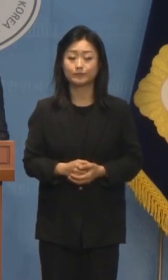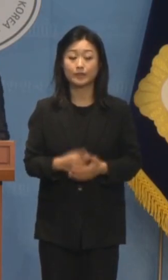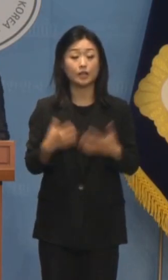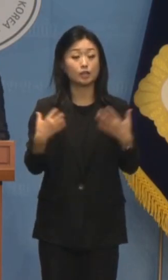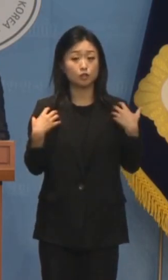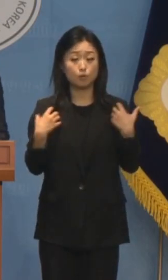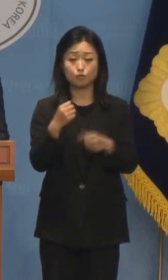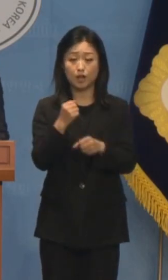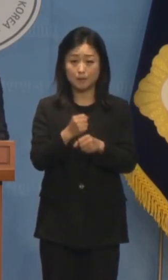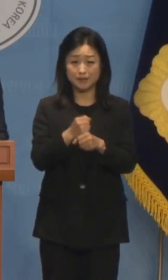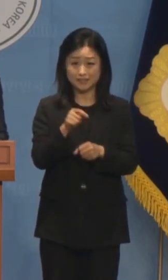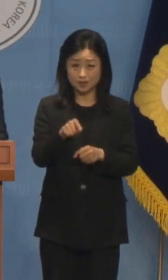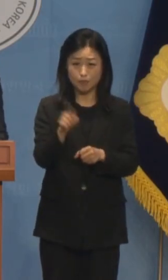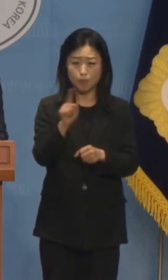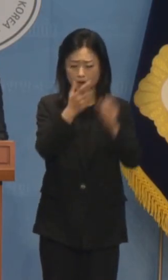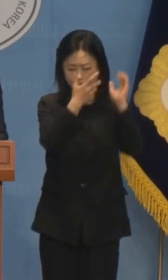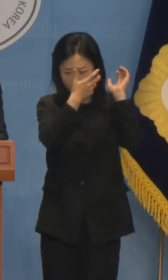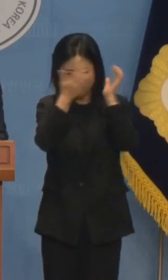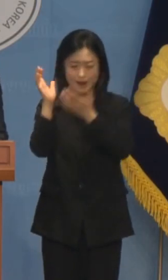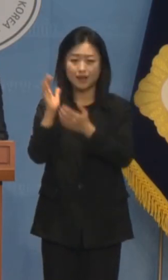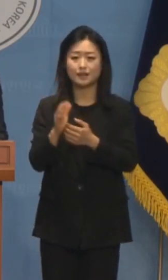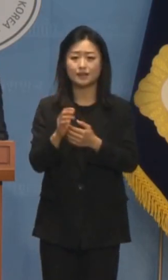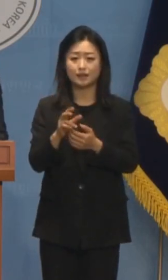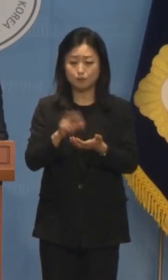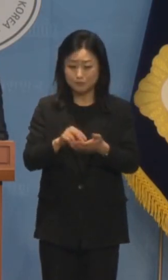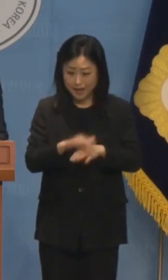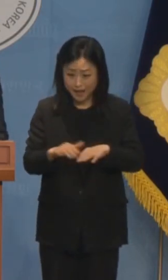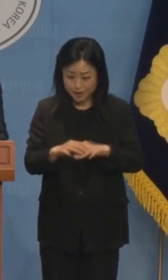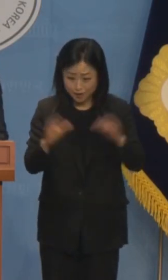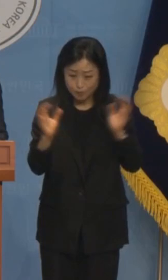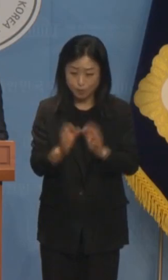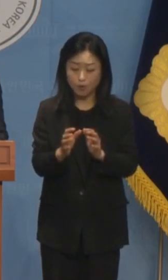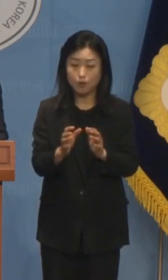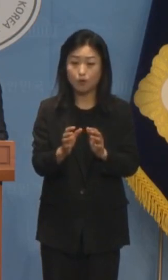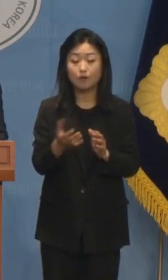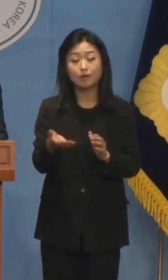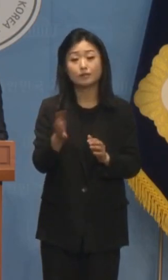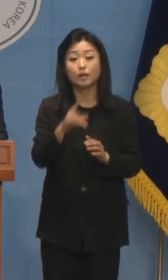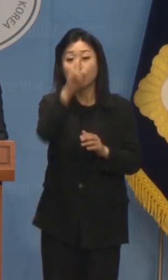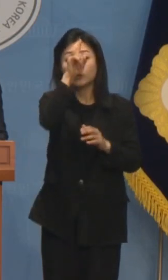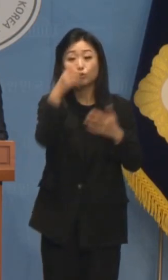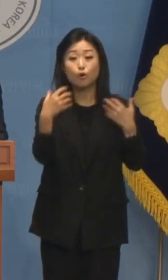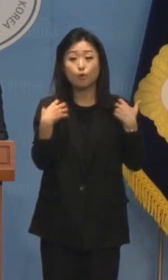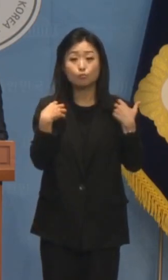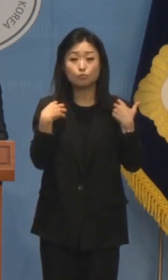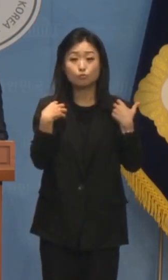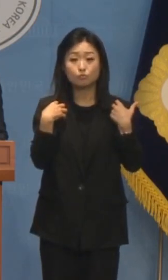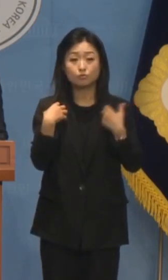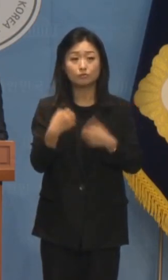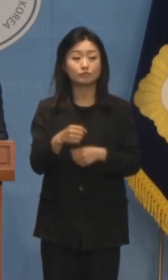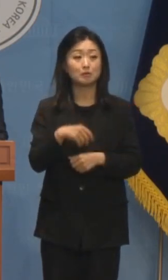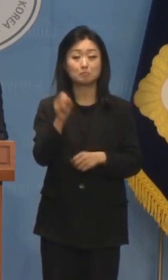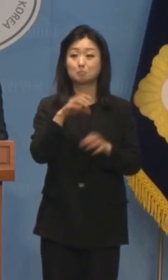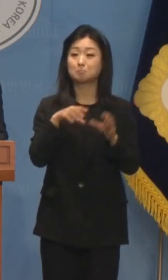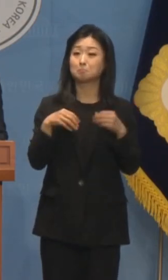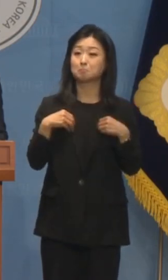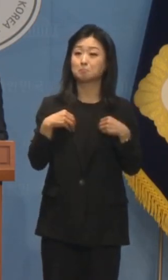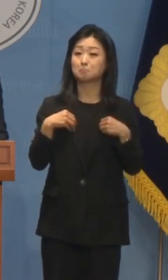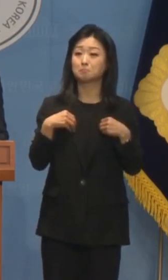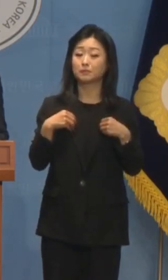정부가 만든 혼란을 수습하기 위해 시작되는 협의체인데 정작 정부는 강 건너 불구경만 하고